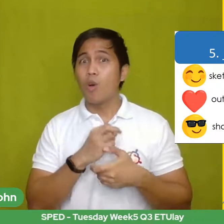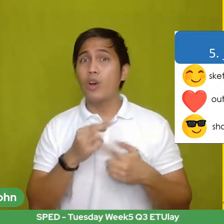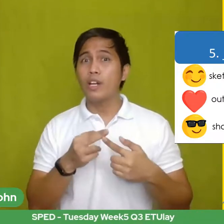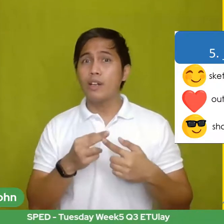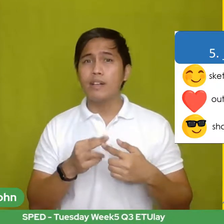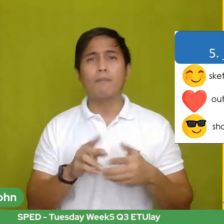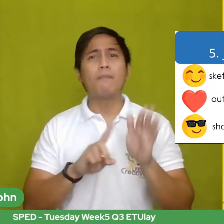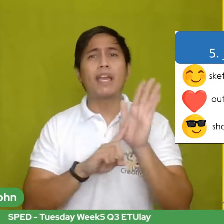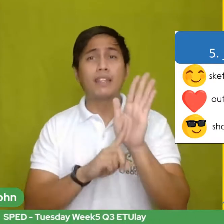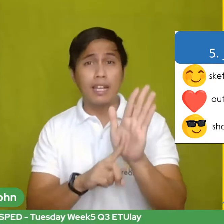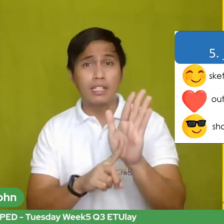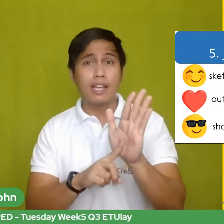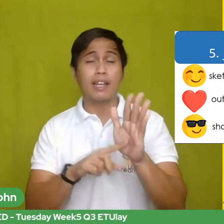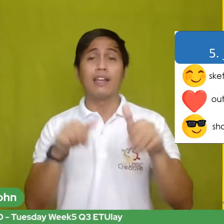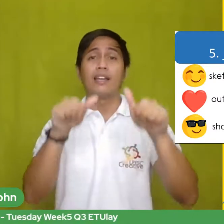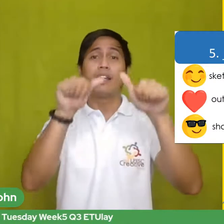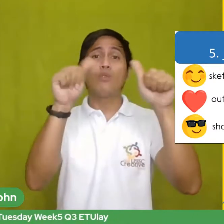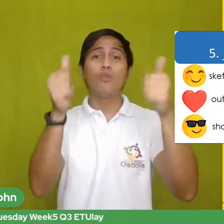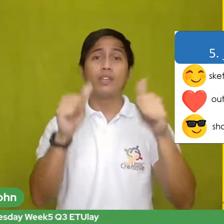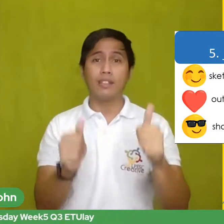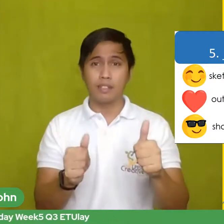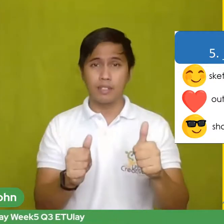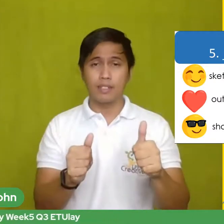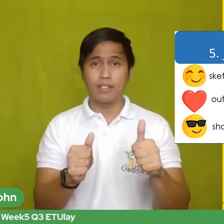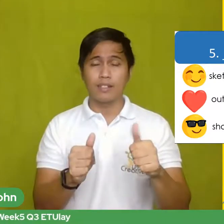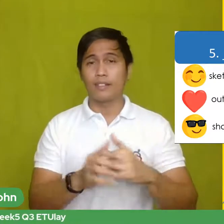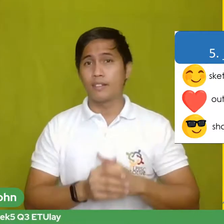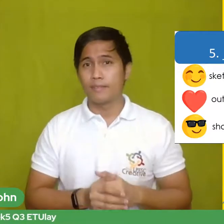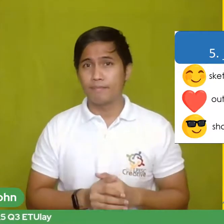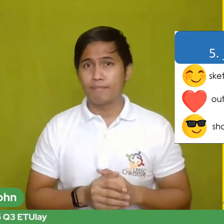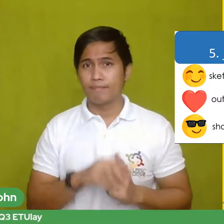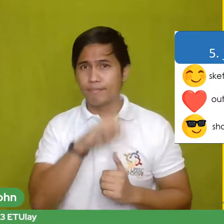Or nagpapakita lang siya ng hugis?